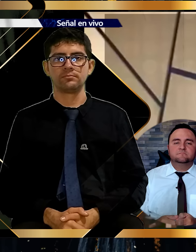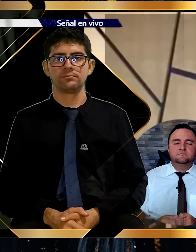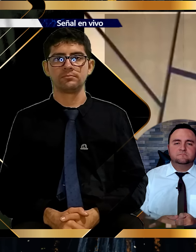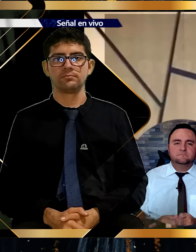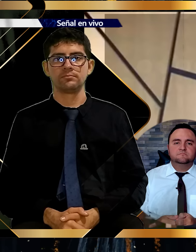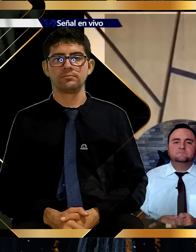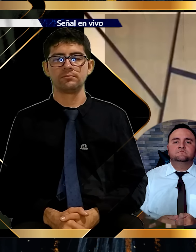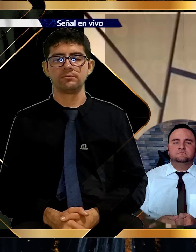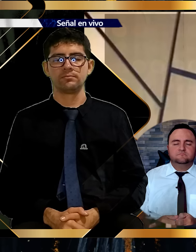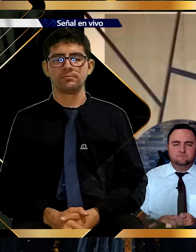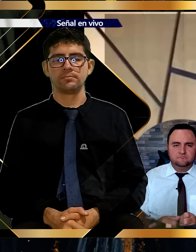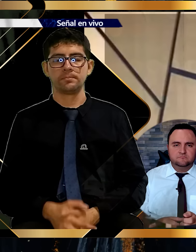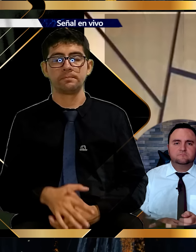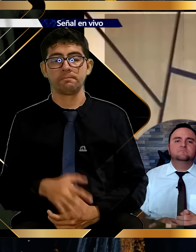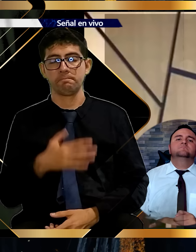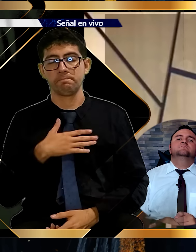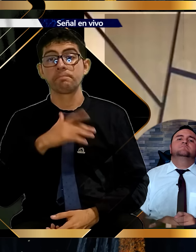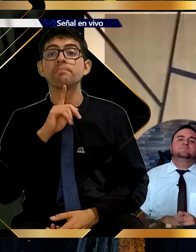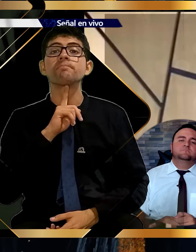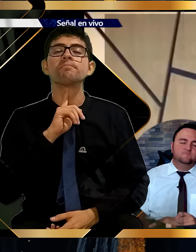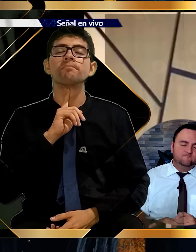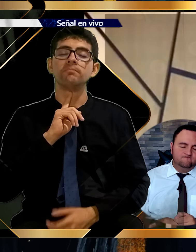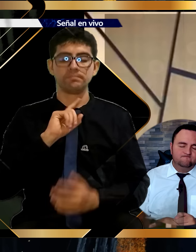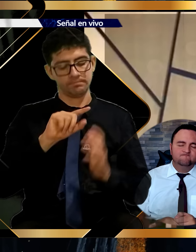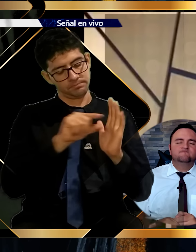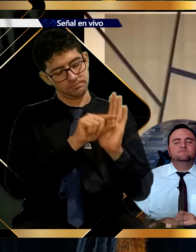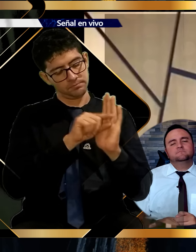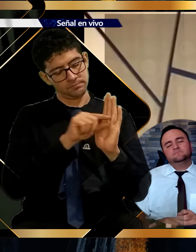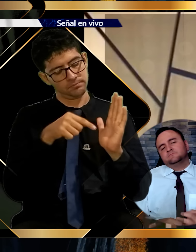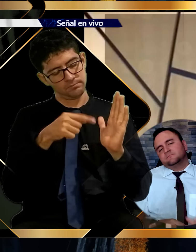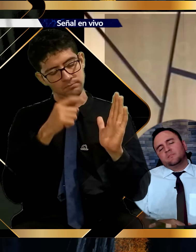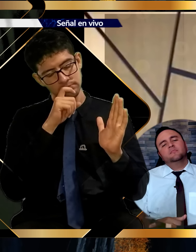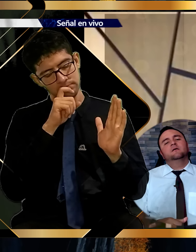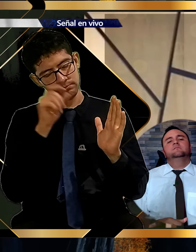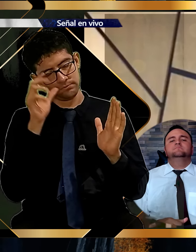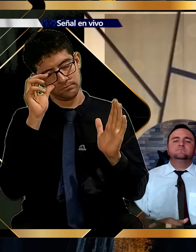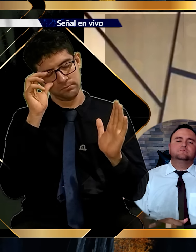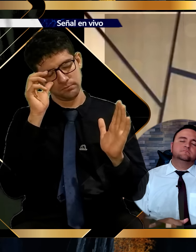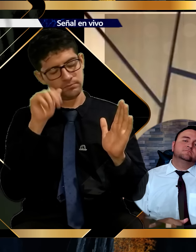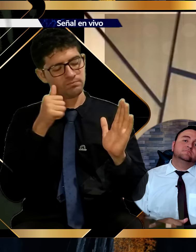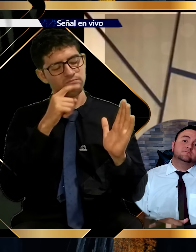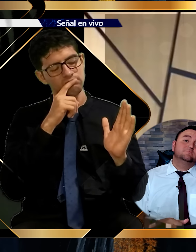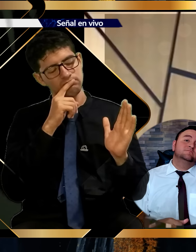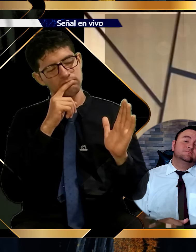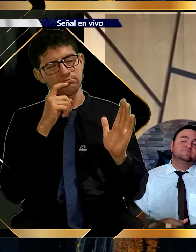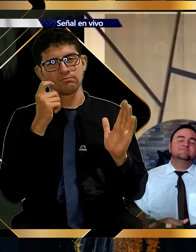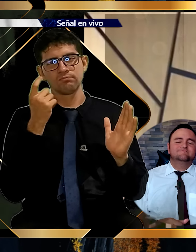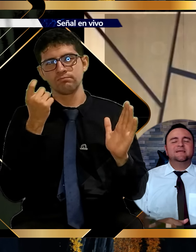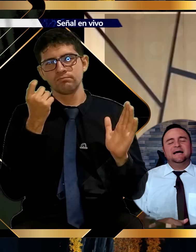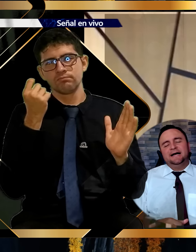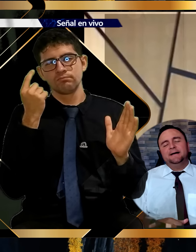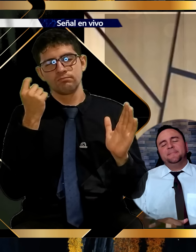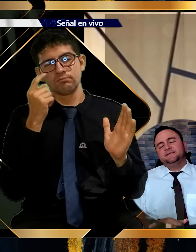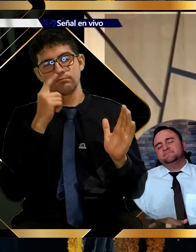A mí me gustan esos versos que a veces son simbólicos, pero bonitos. Paloma mía,